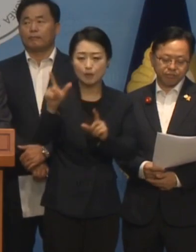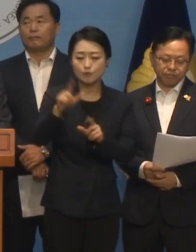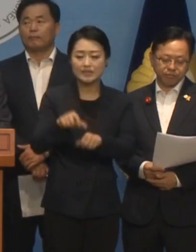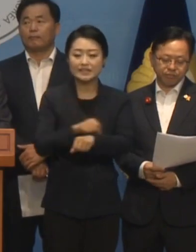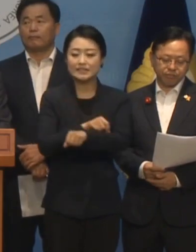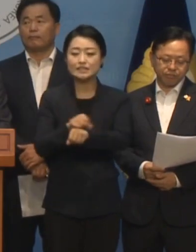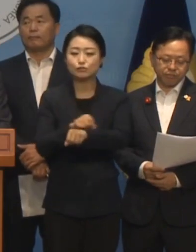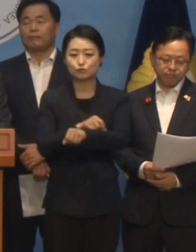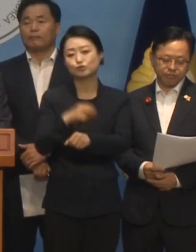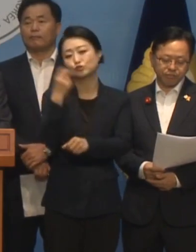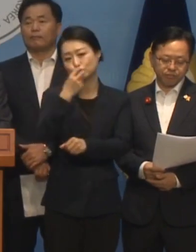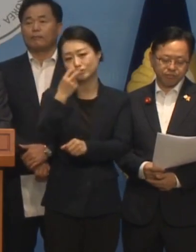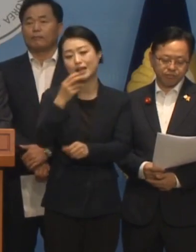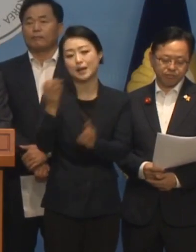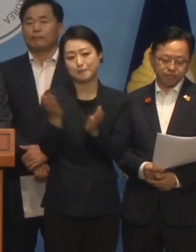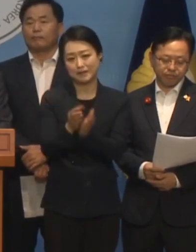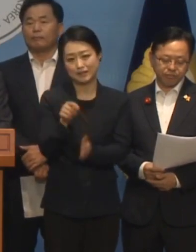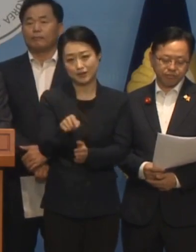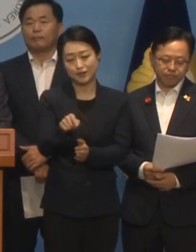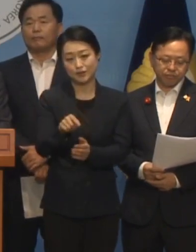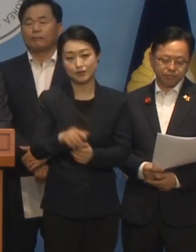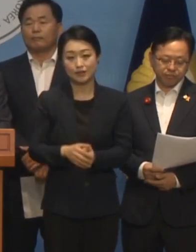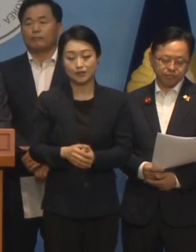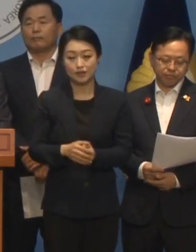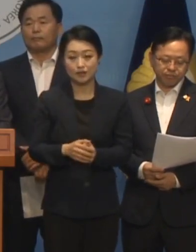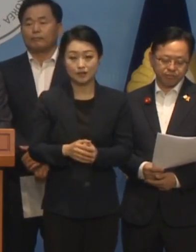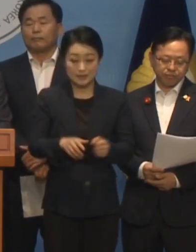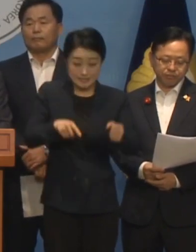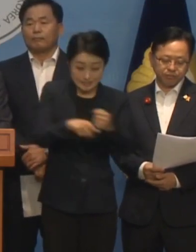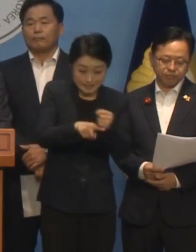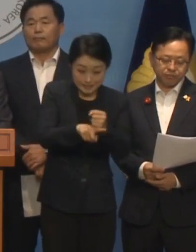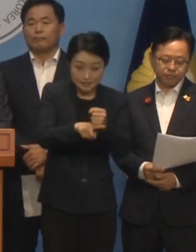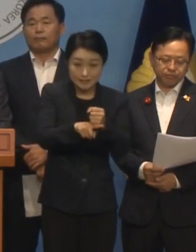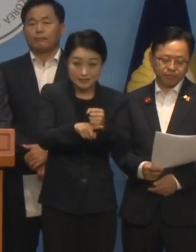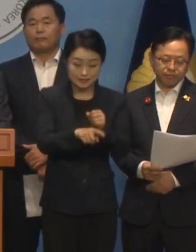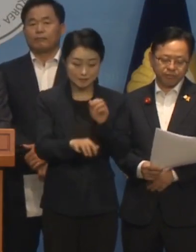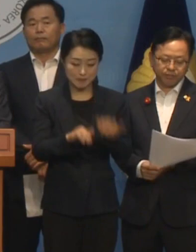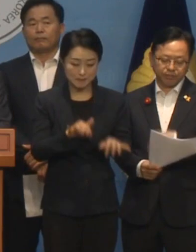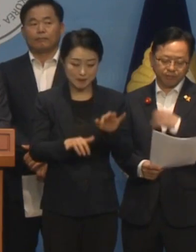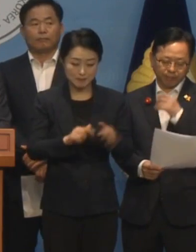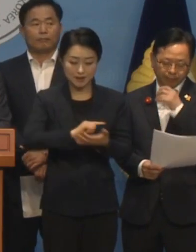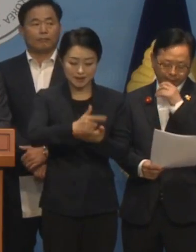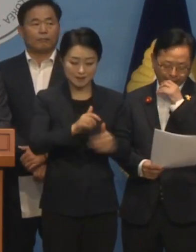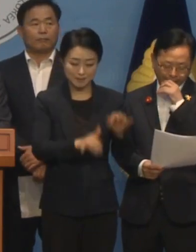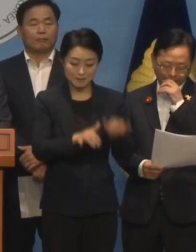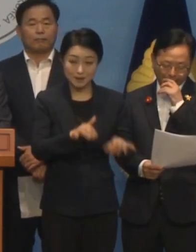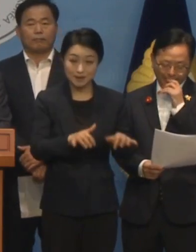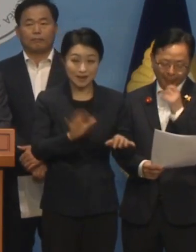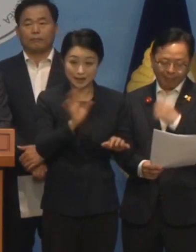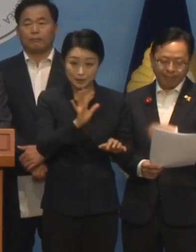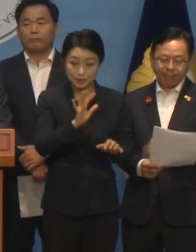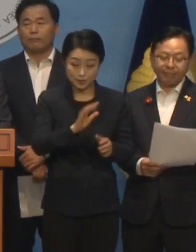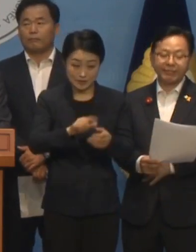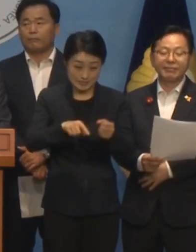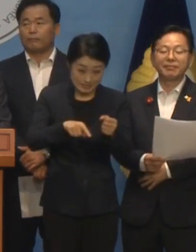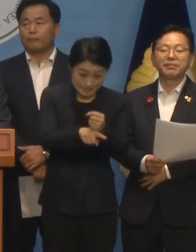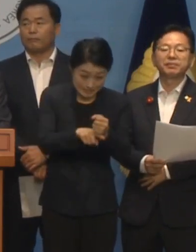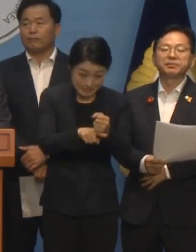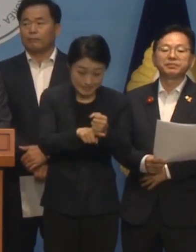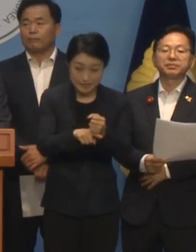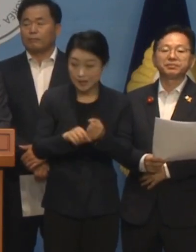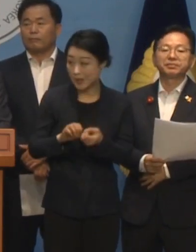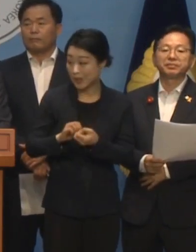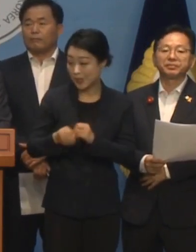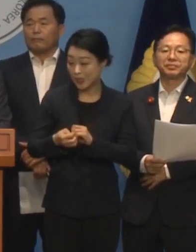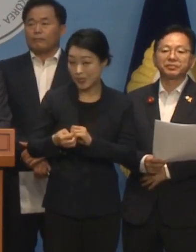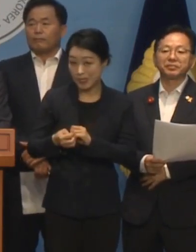할 것입니다. 조서를 쓴다 하지 않고 조서를 꾸민다는 말이 여전히 통용되는 이유가 바로 그